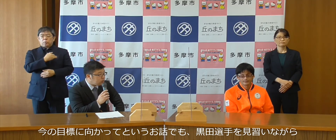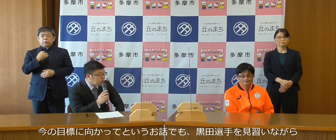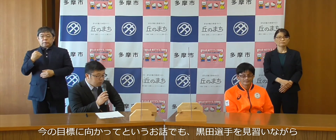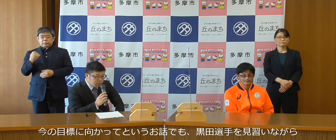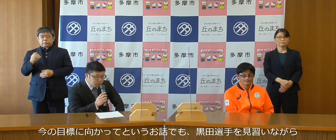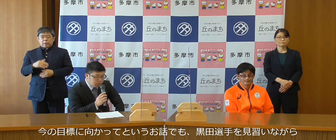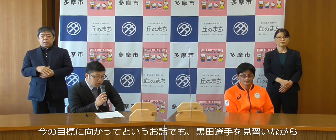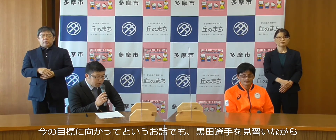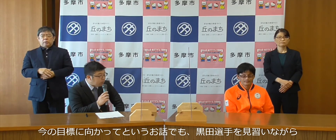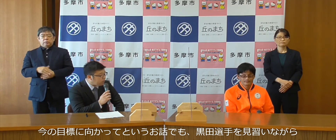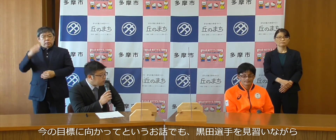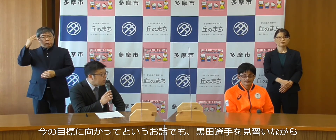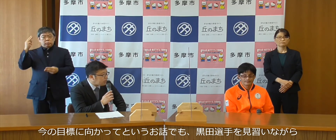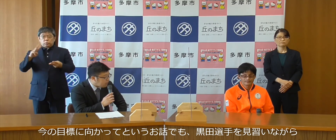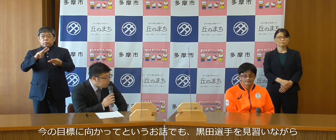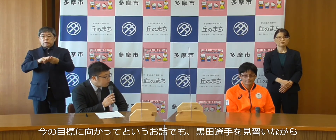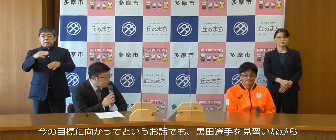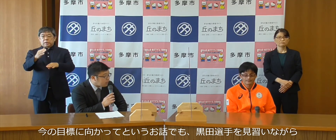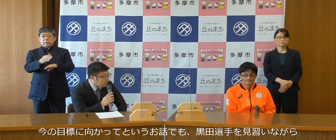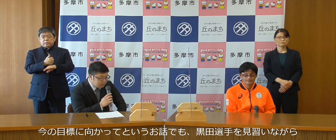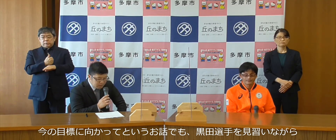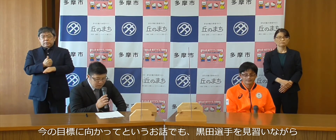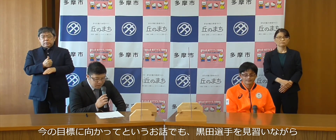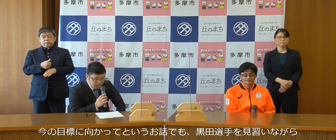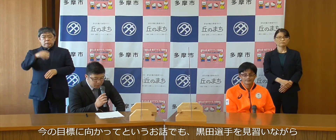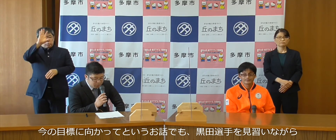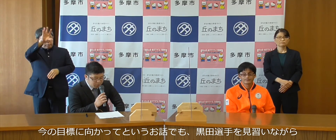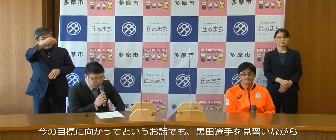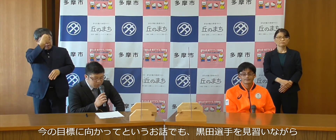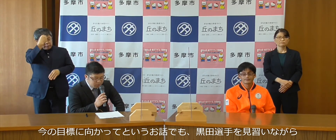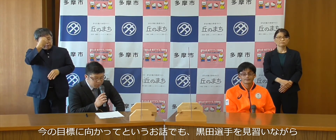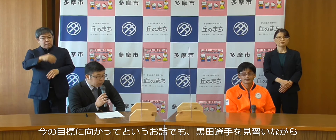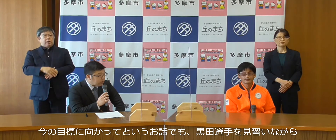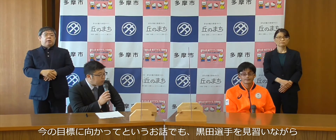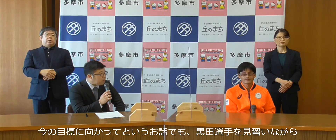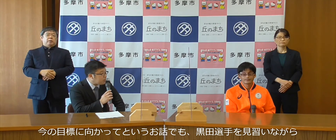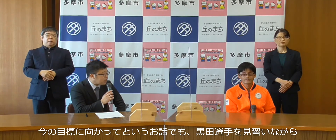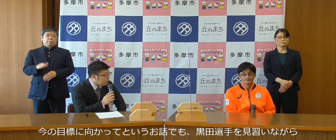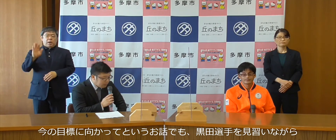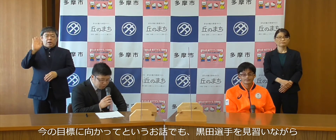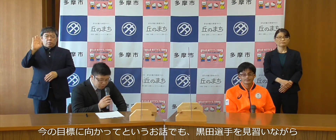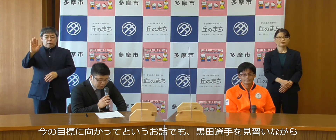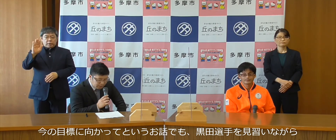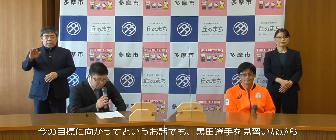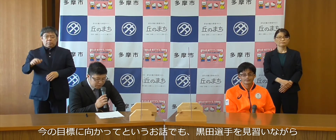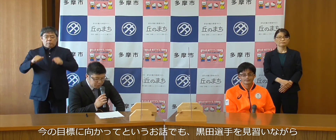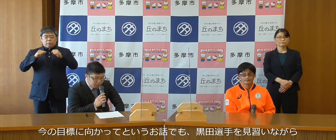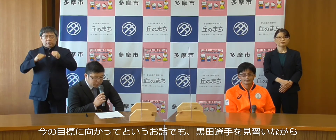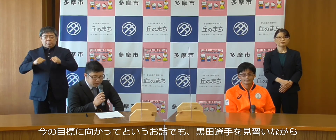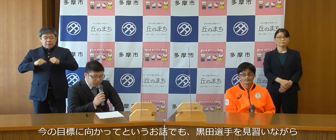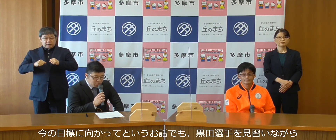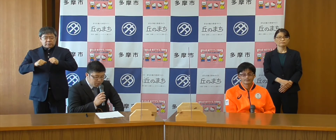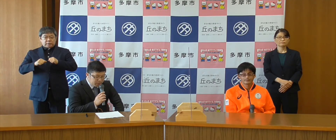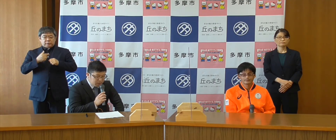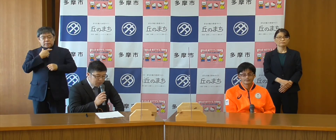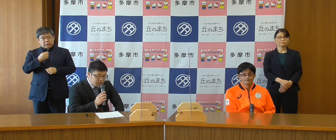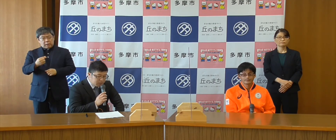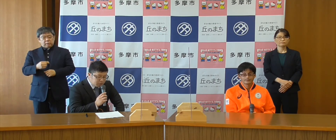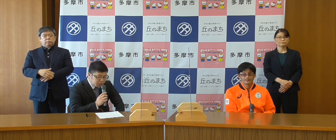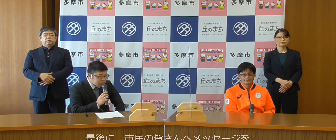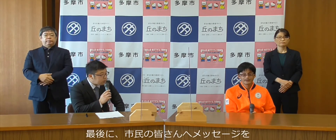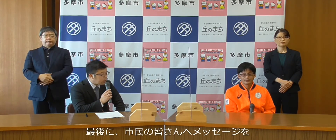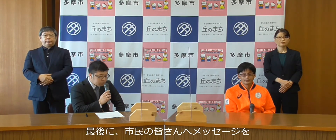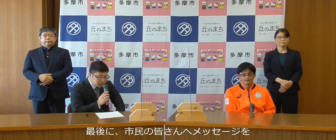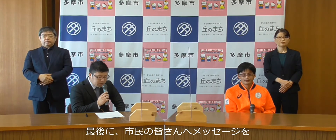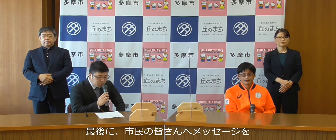選手を、見習いながらといいますか、これからも頑張っていければなというふうに思ったところなんですけども、